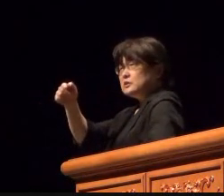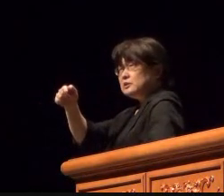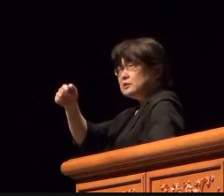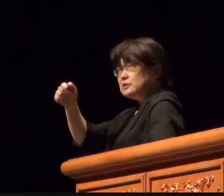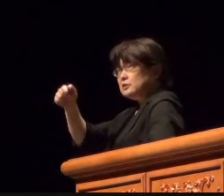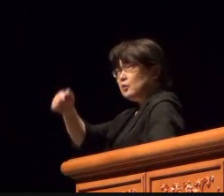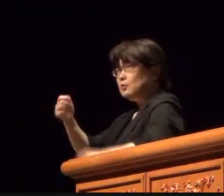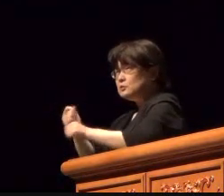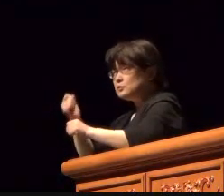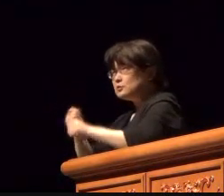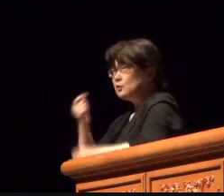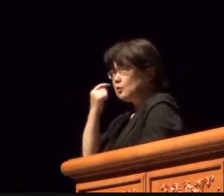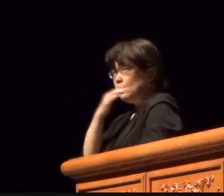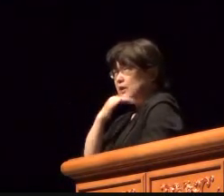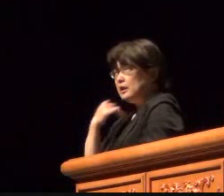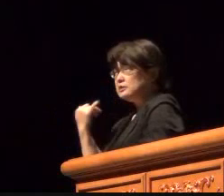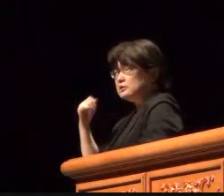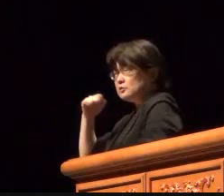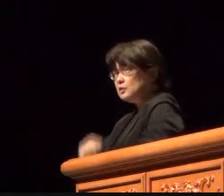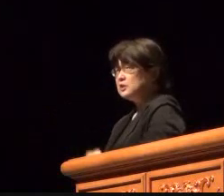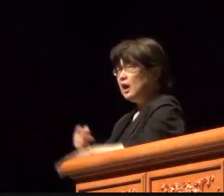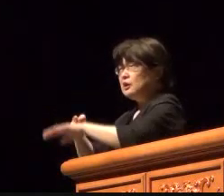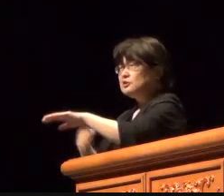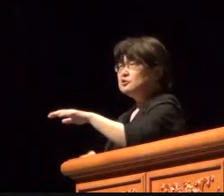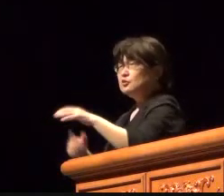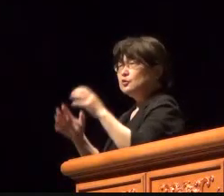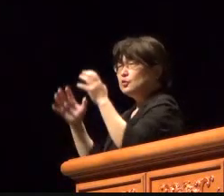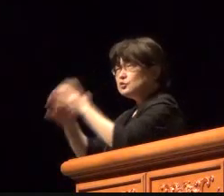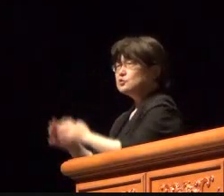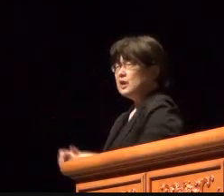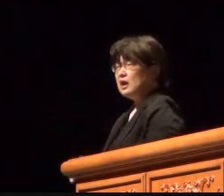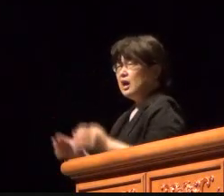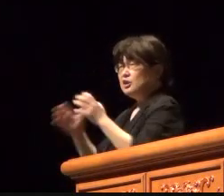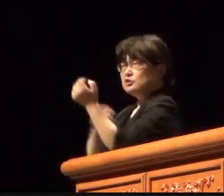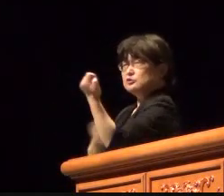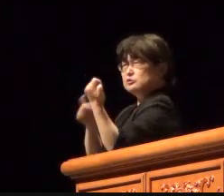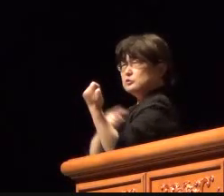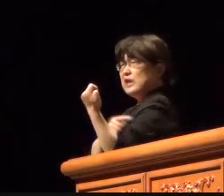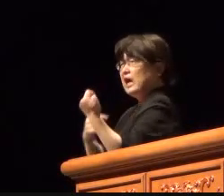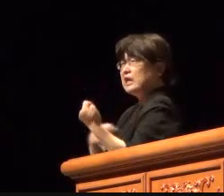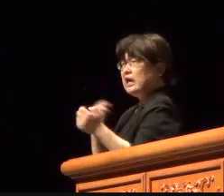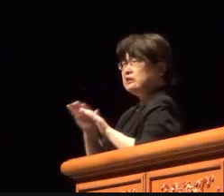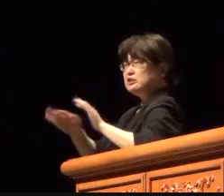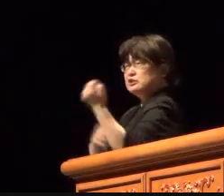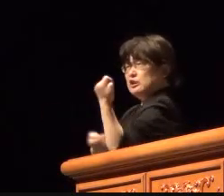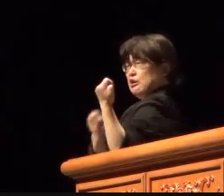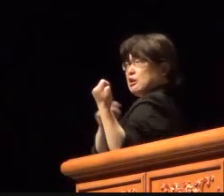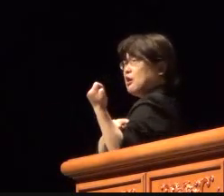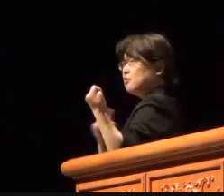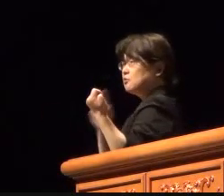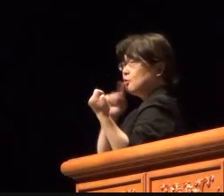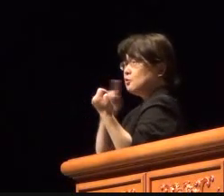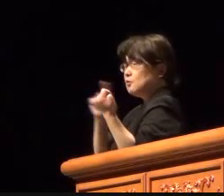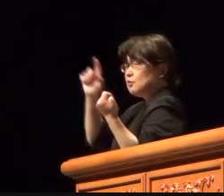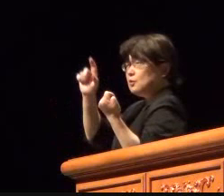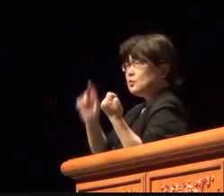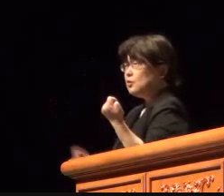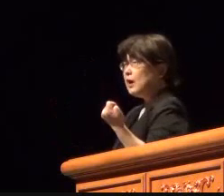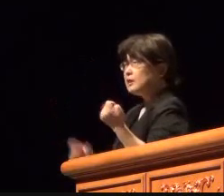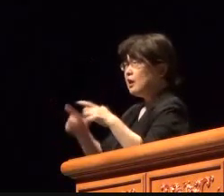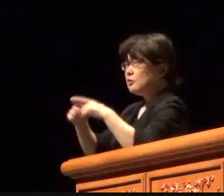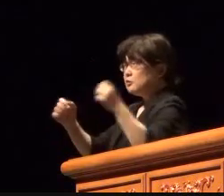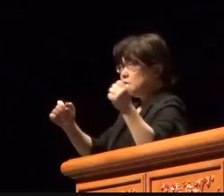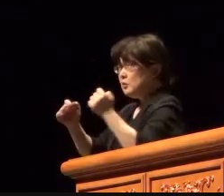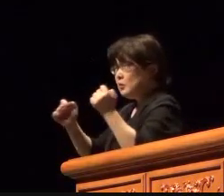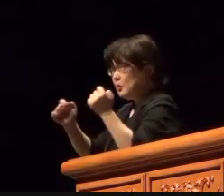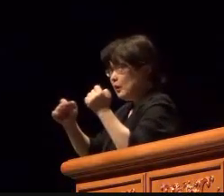。また素人集団が集団的自衛権などという言葉を使って恐ろしい国にしていく。